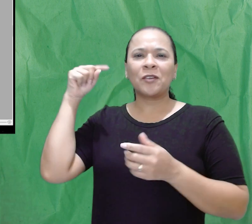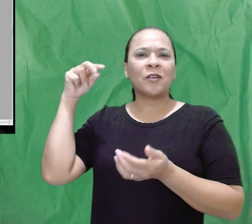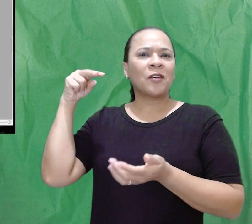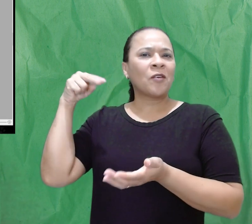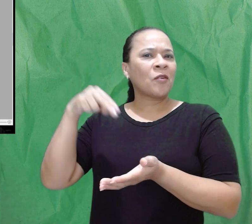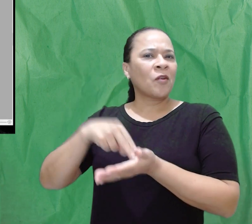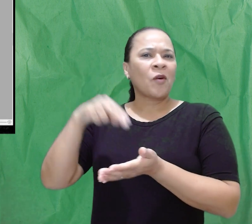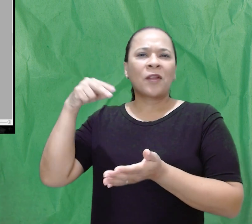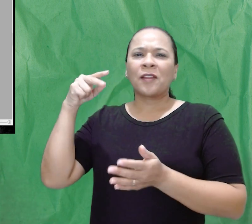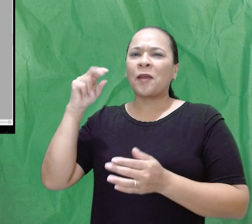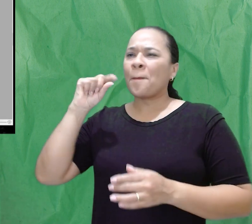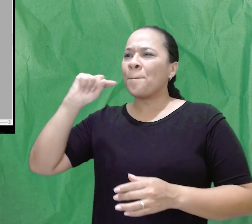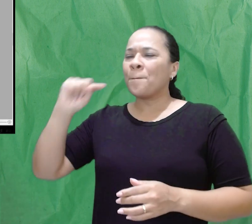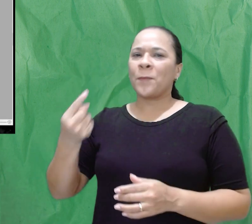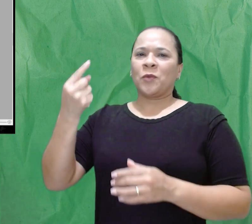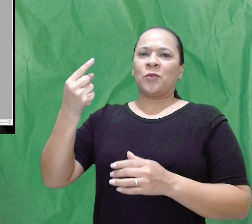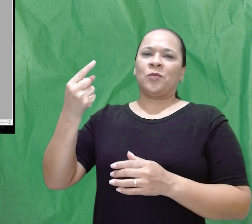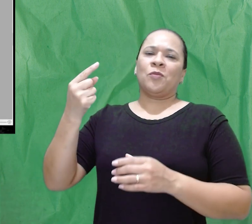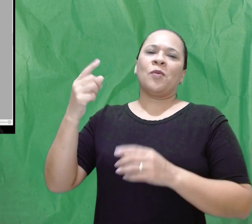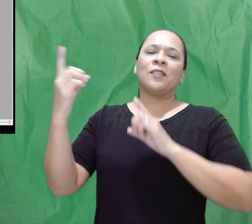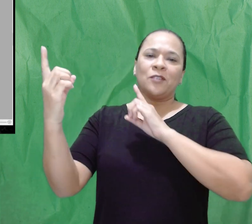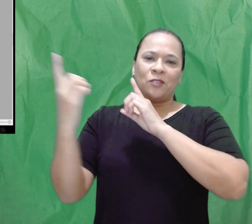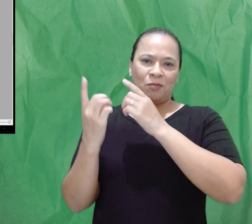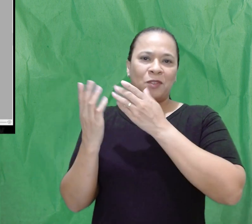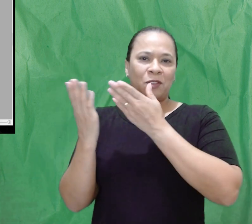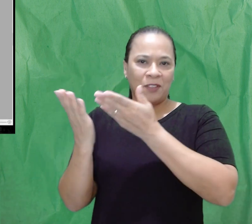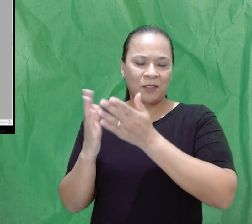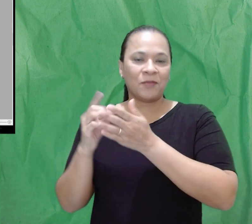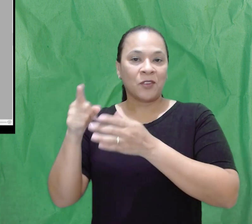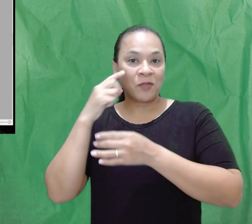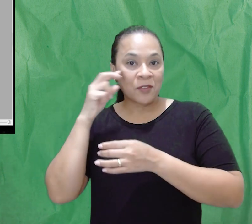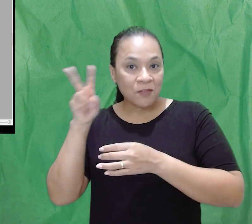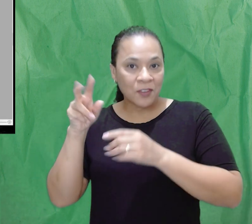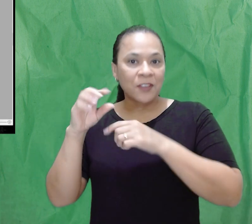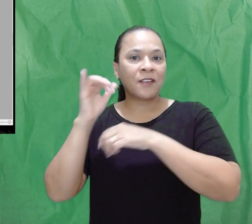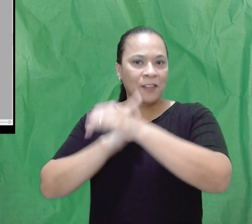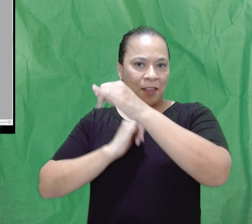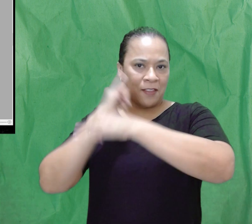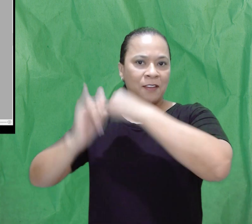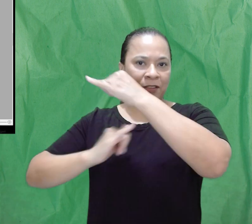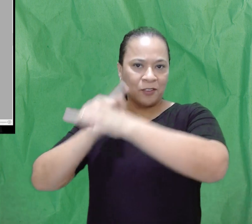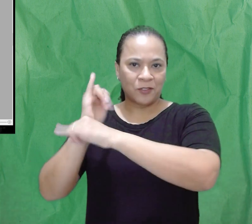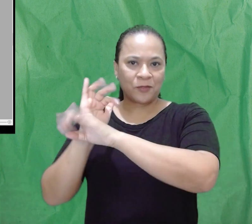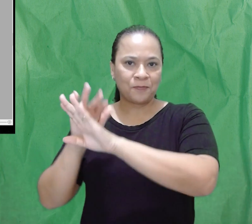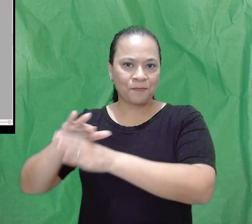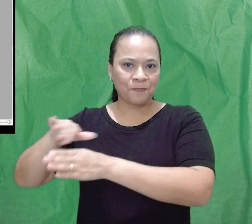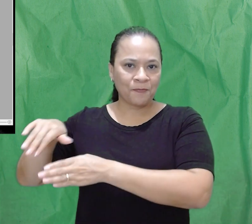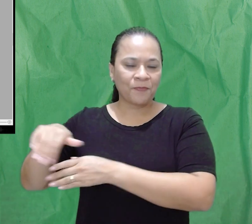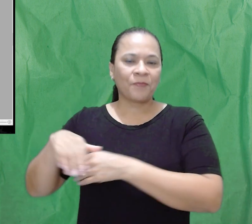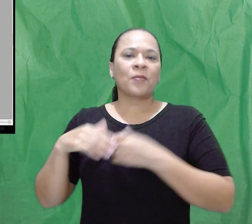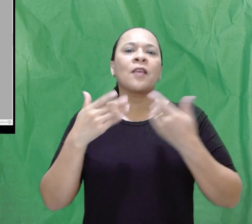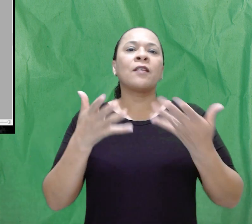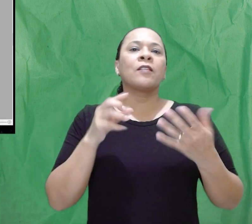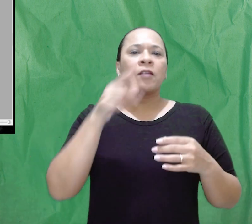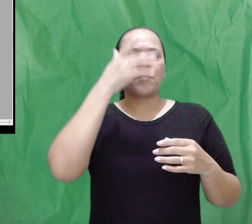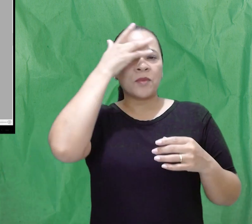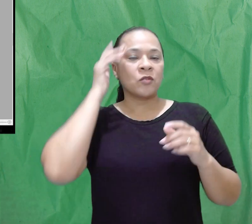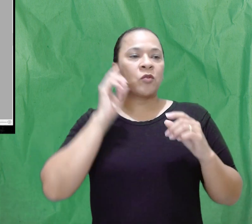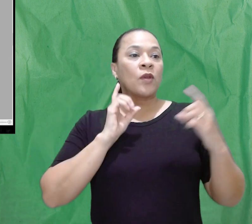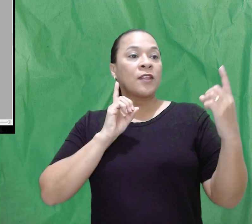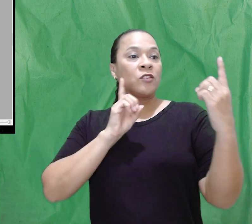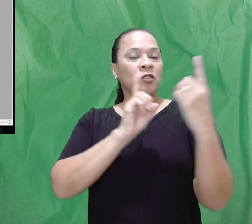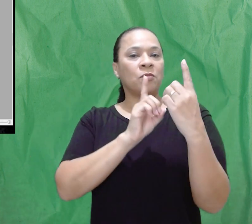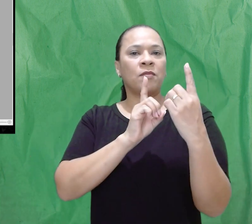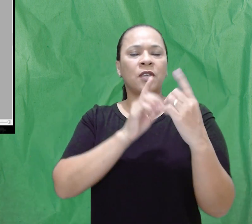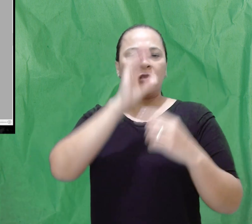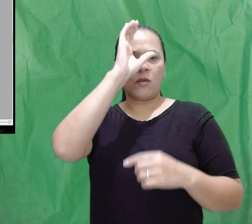assim. Como a gente já comentou por aqui, o auxiliar administrativo, ele atua no atendimento ao cliente. Então, ele pode